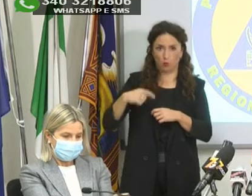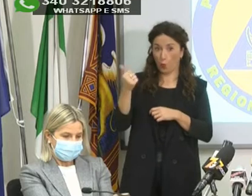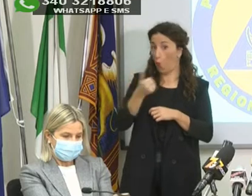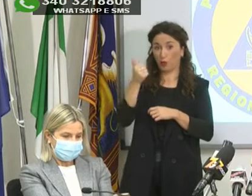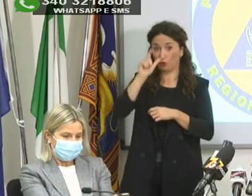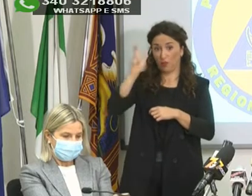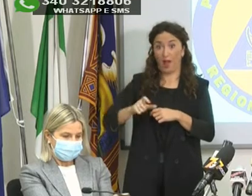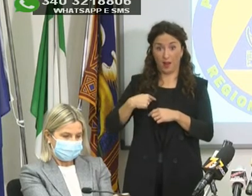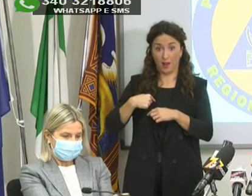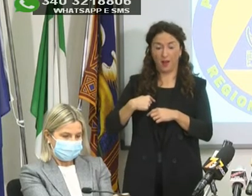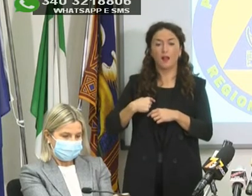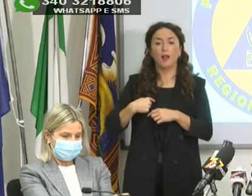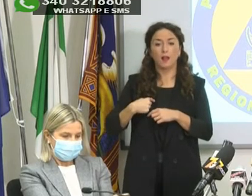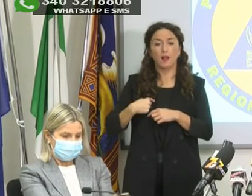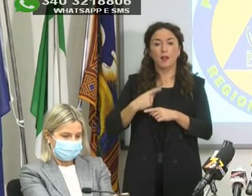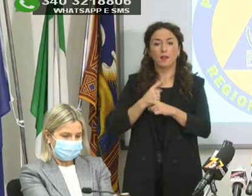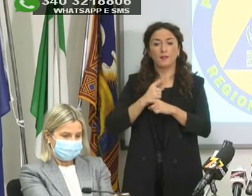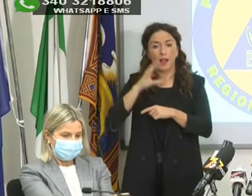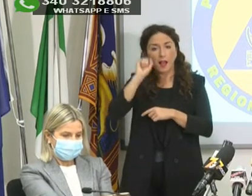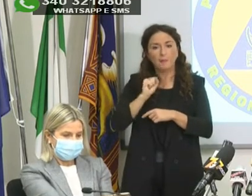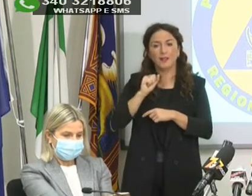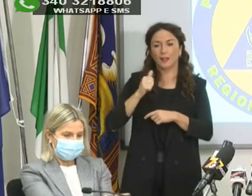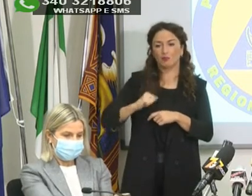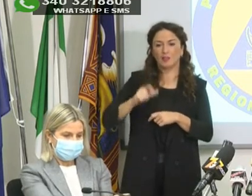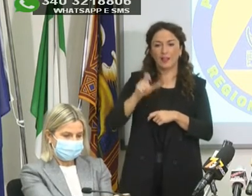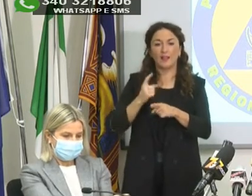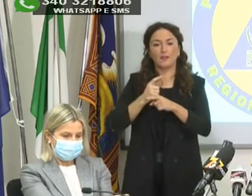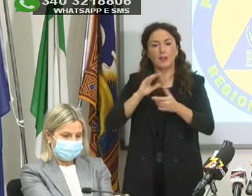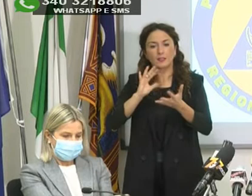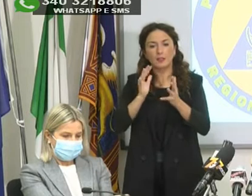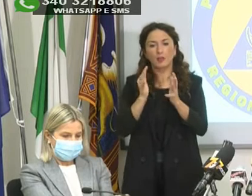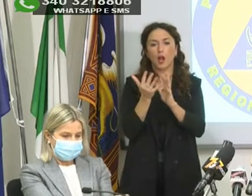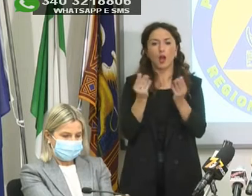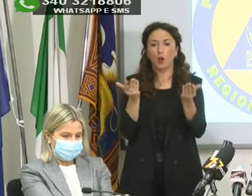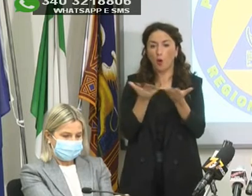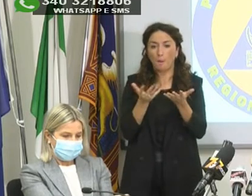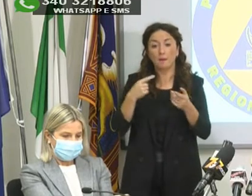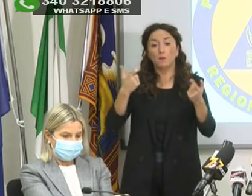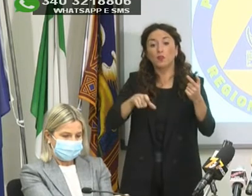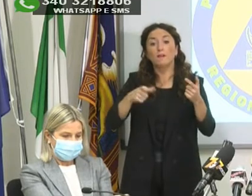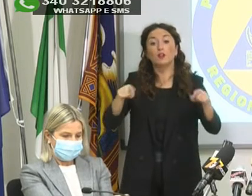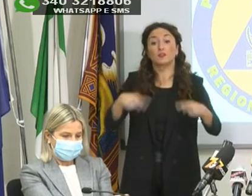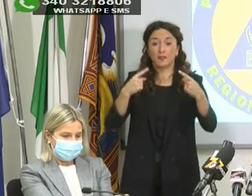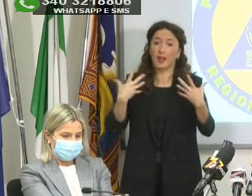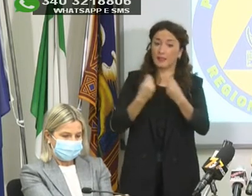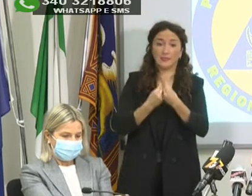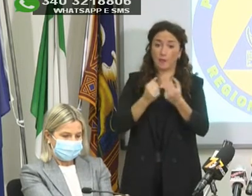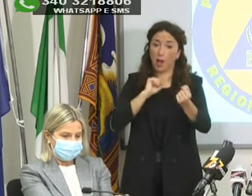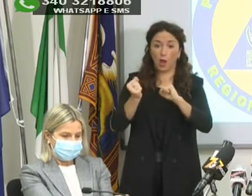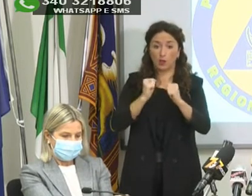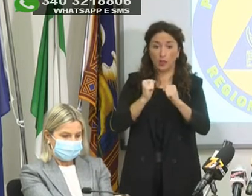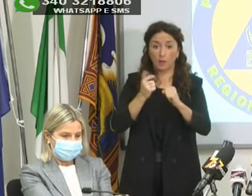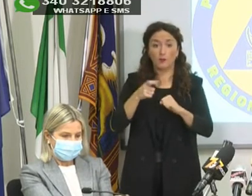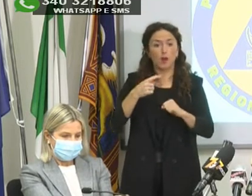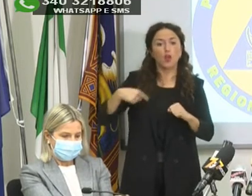farlo, sappia come si sta evolvendo la situazione, perché questa è una sfida che dobbiamo fare assieme. Cioè non è che funziona che noi